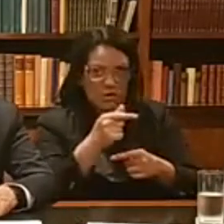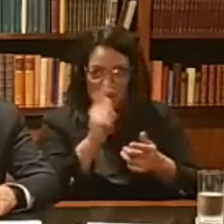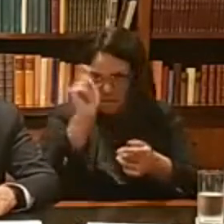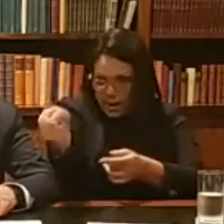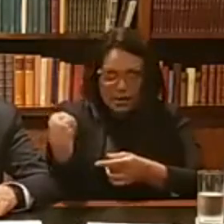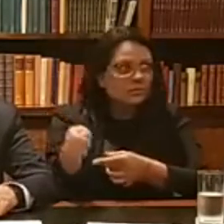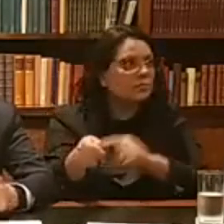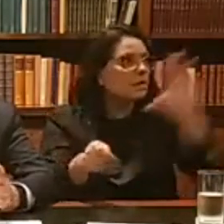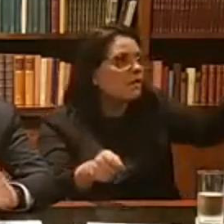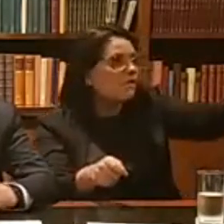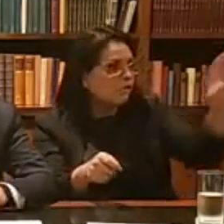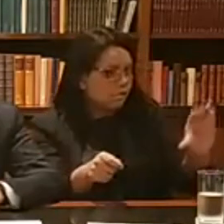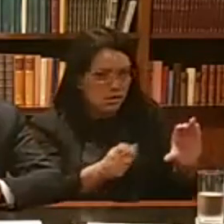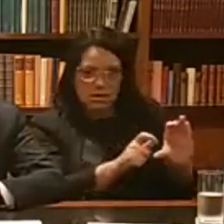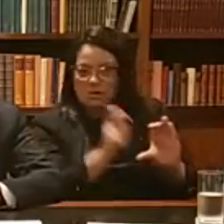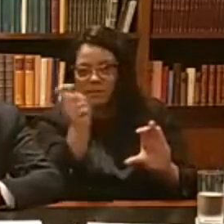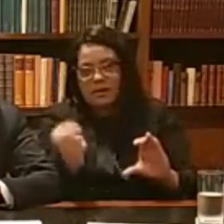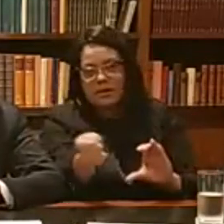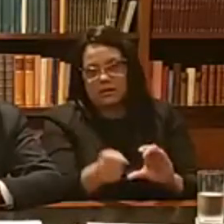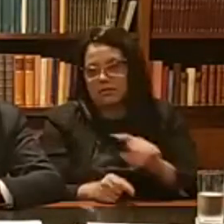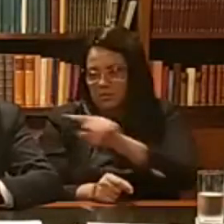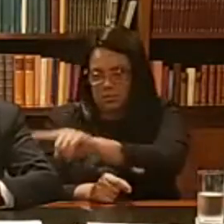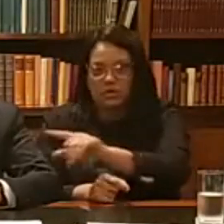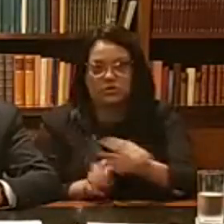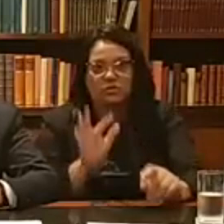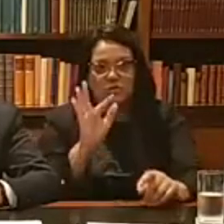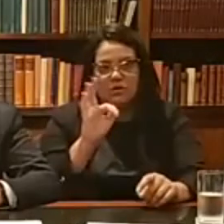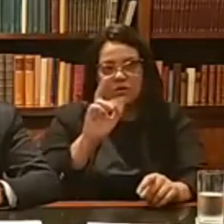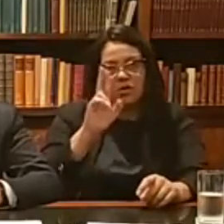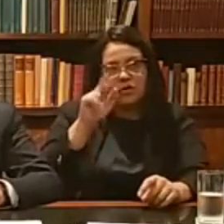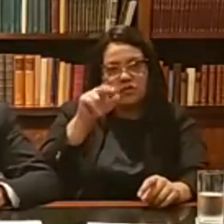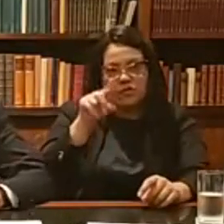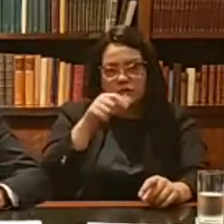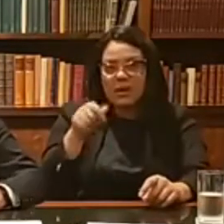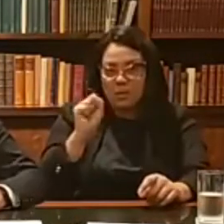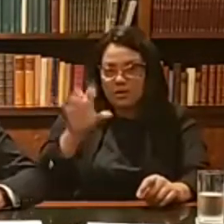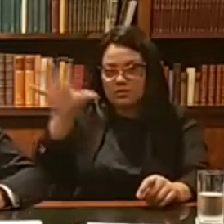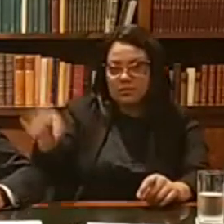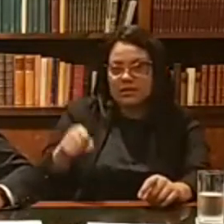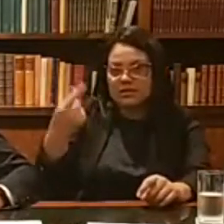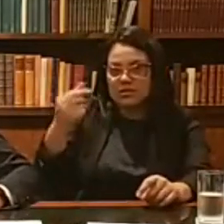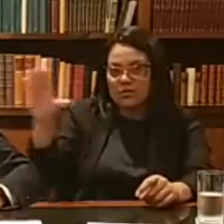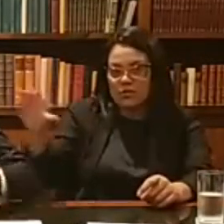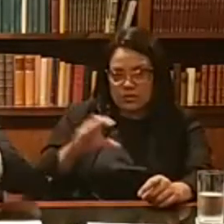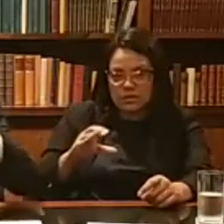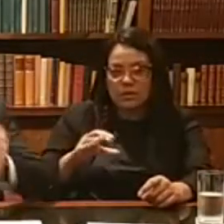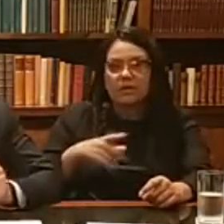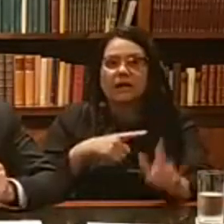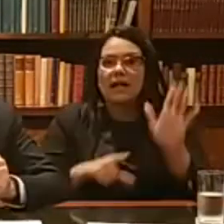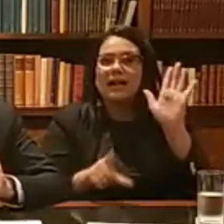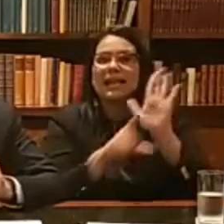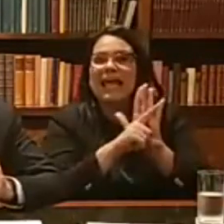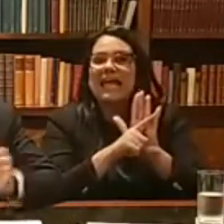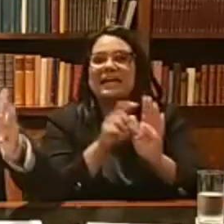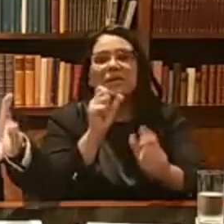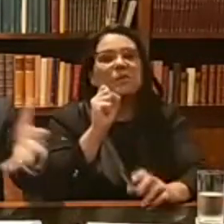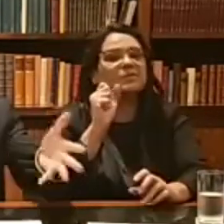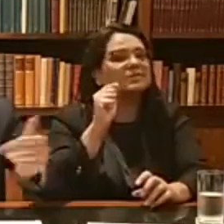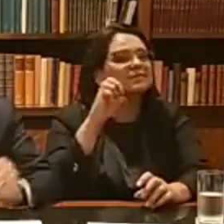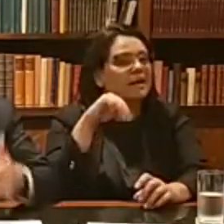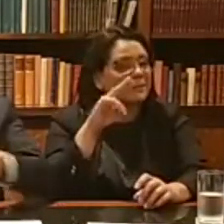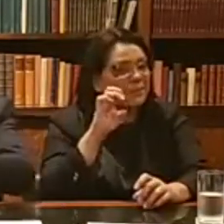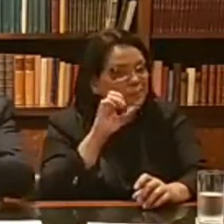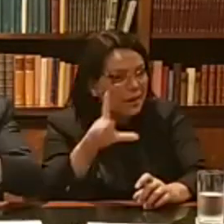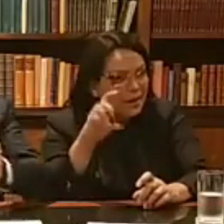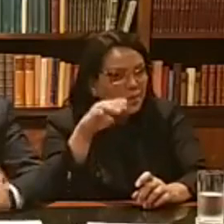Daí você está falando, ah, pode tirar do fundão. Pode, mas o fundão está em lei. Em lei que o Samuel Moreira, do Vado